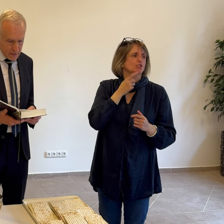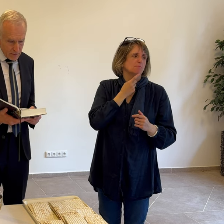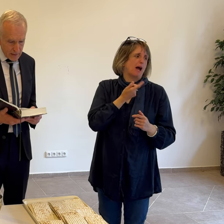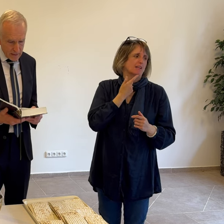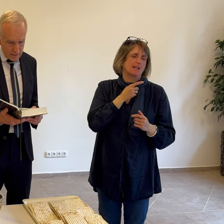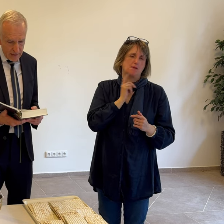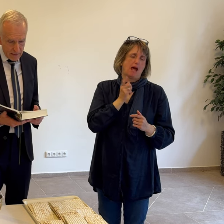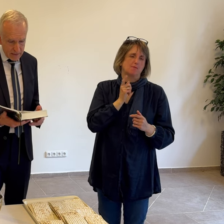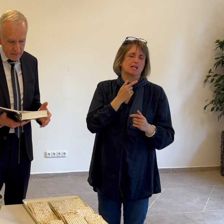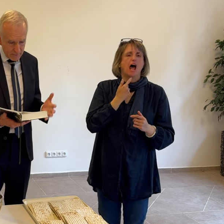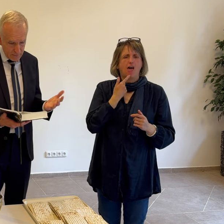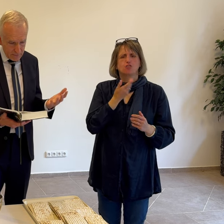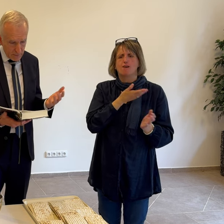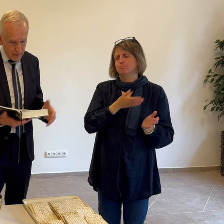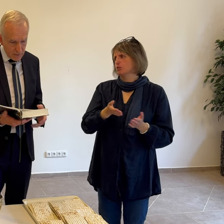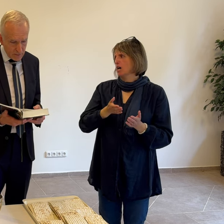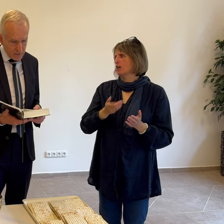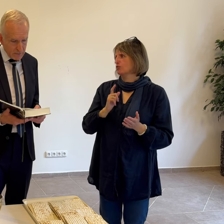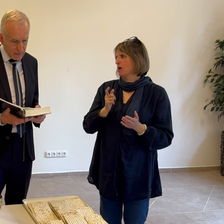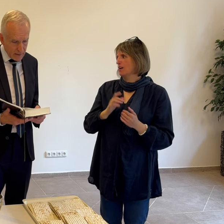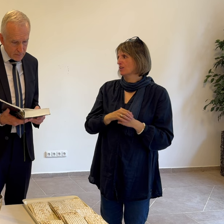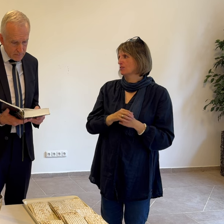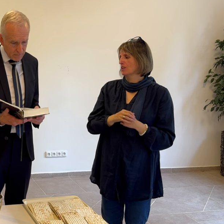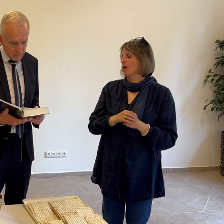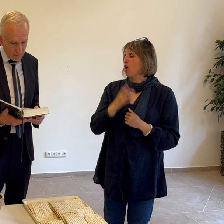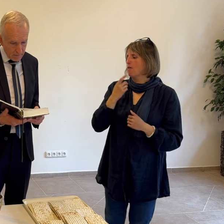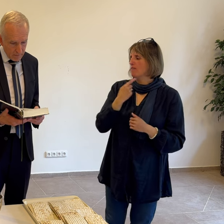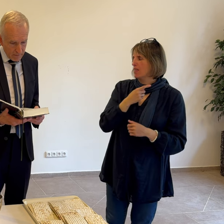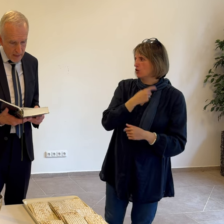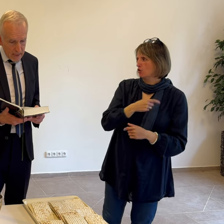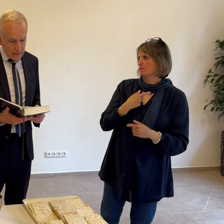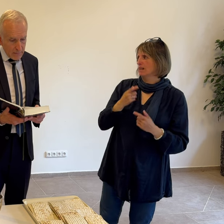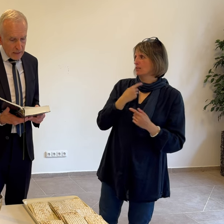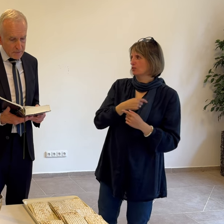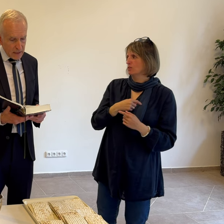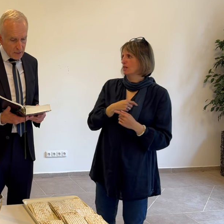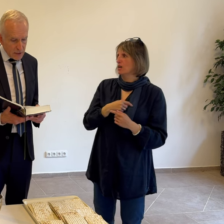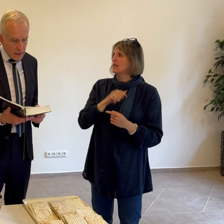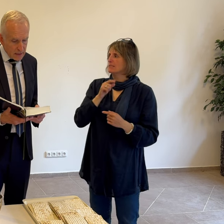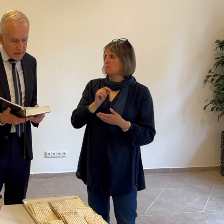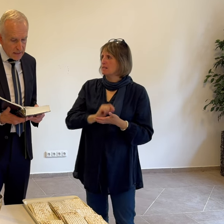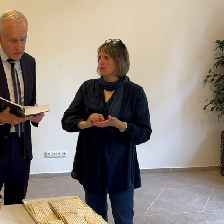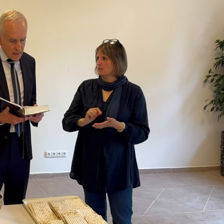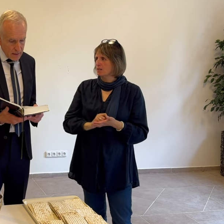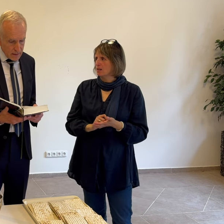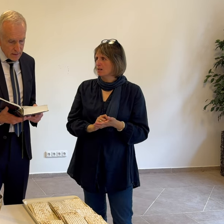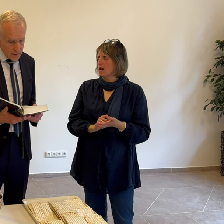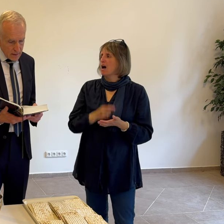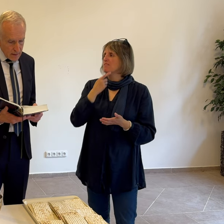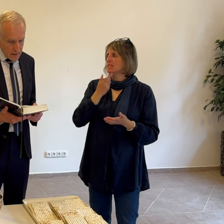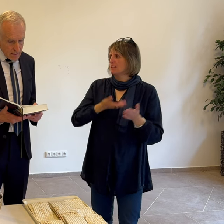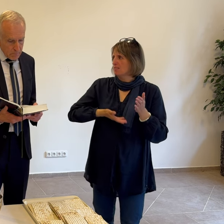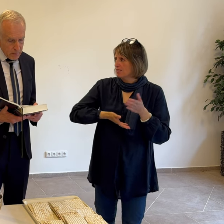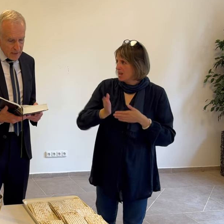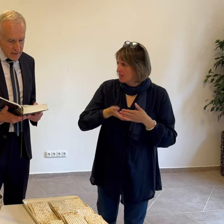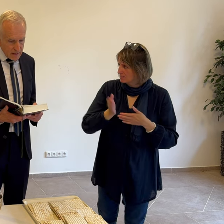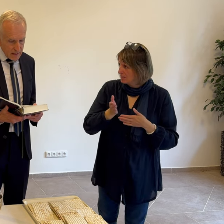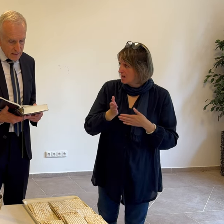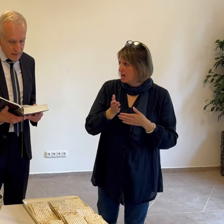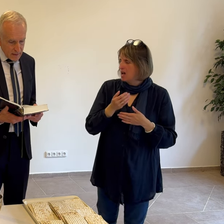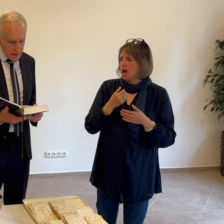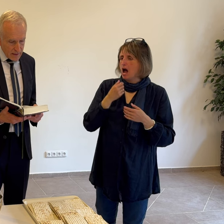postaveného na na vlastně tom velikonočním svátku tam je napsáno že jíte